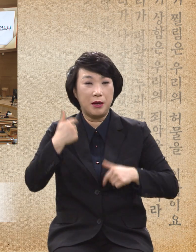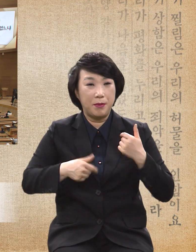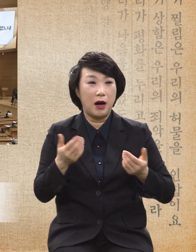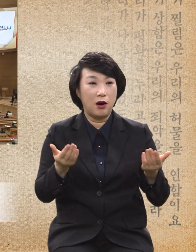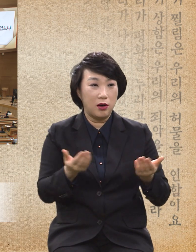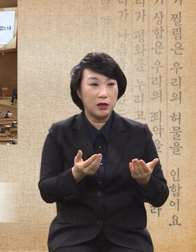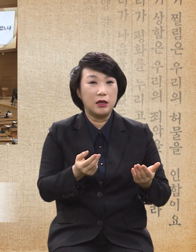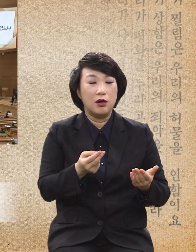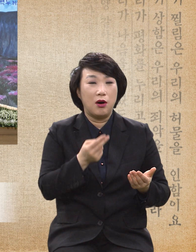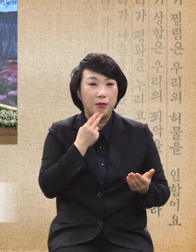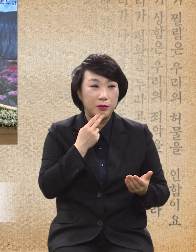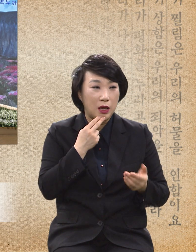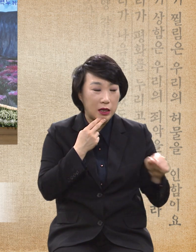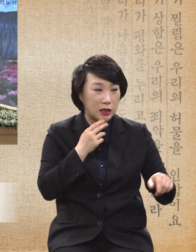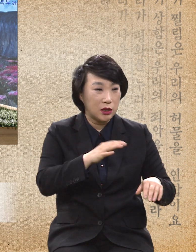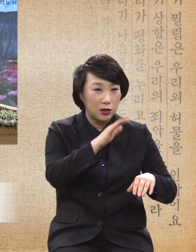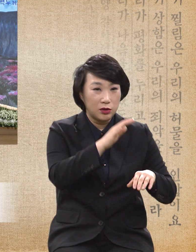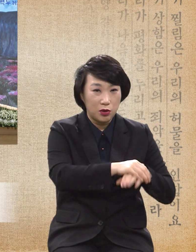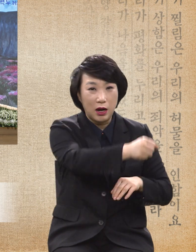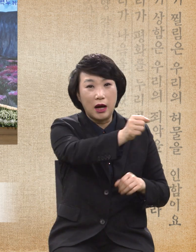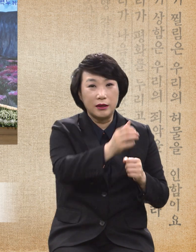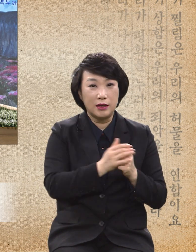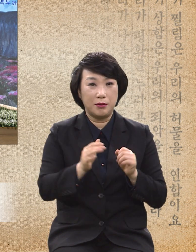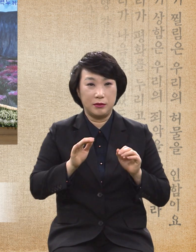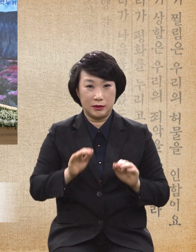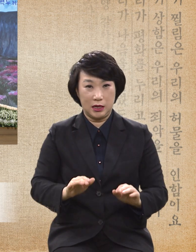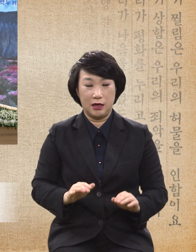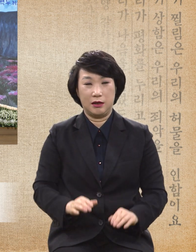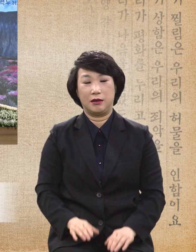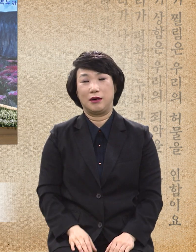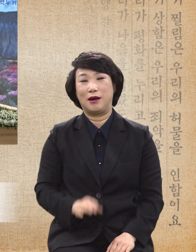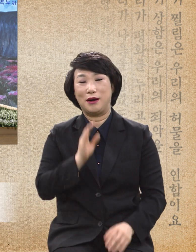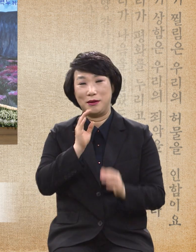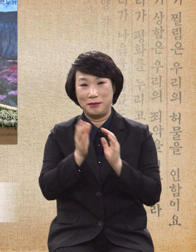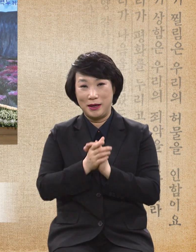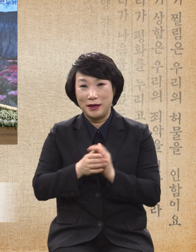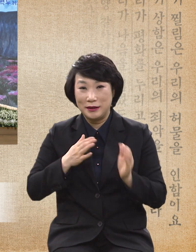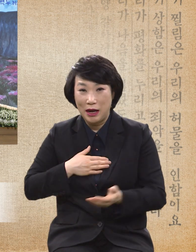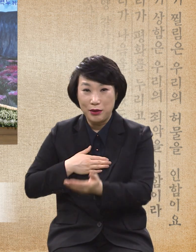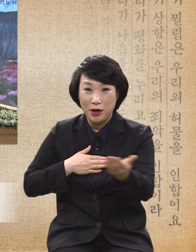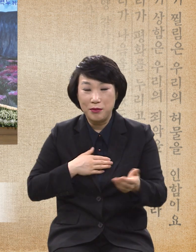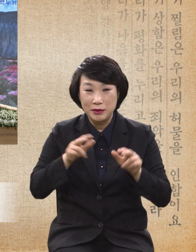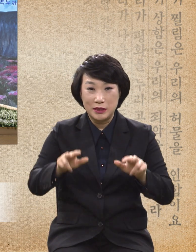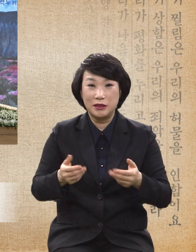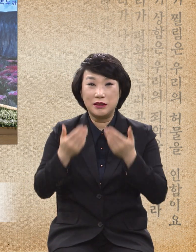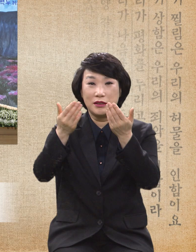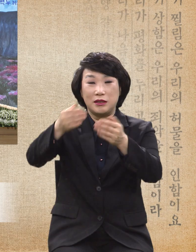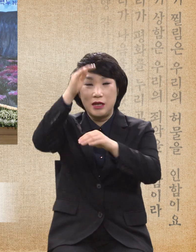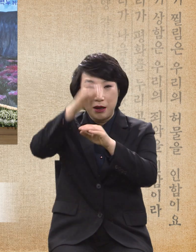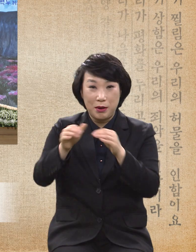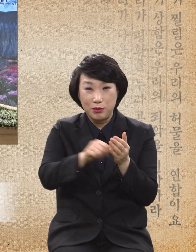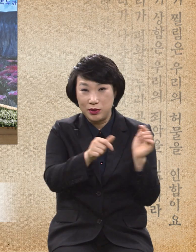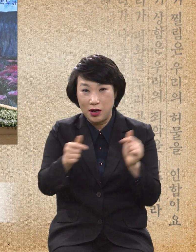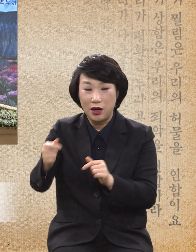것을 택하였음이니라 하시니라. 아멘. 지금 여러분들이 드리는 예물이나 기도나